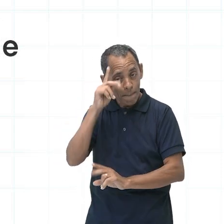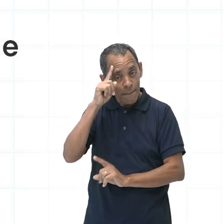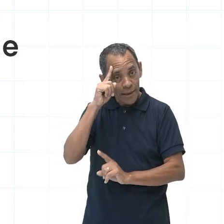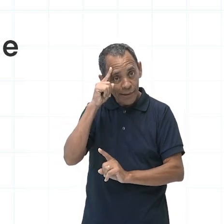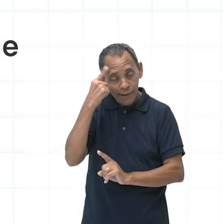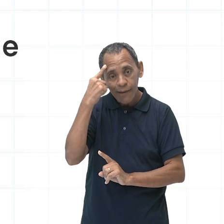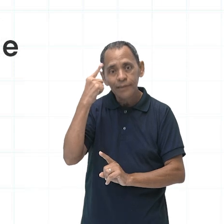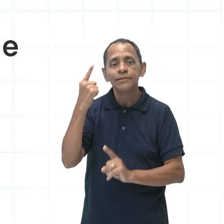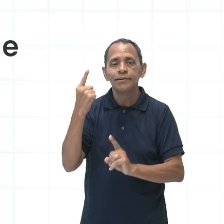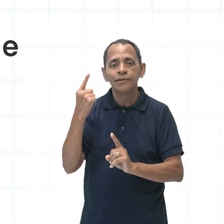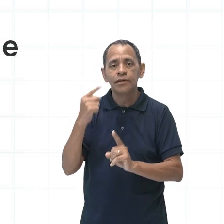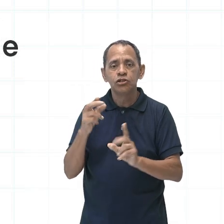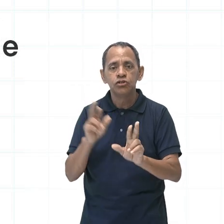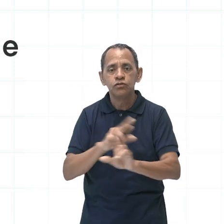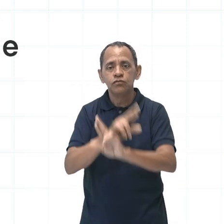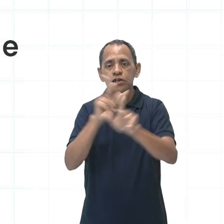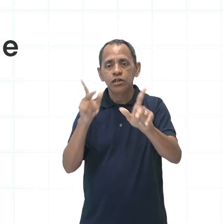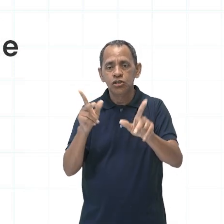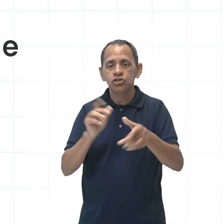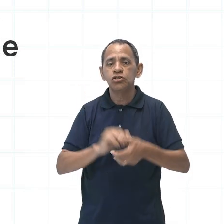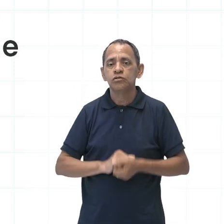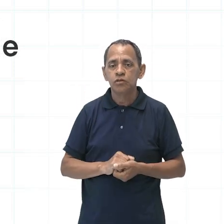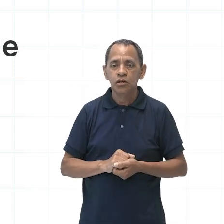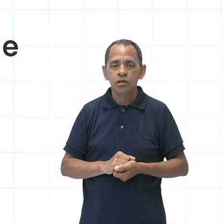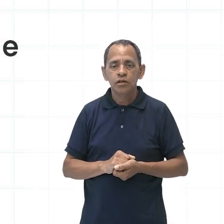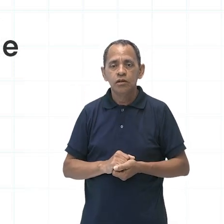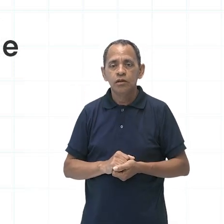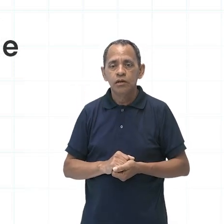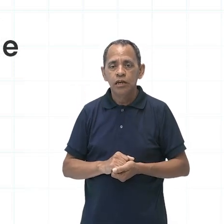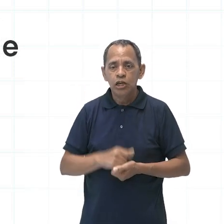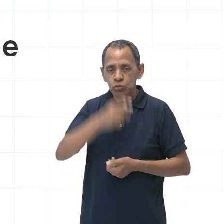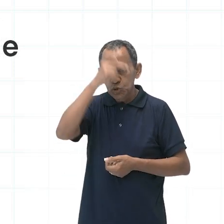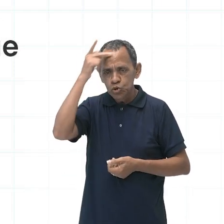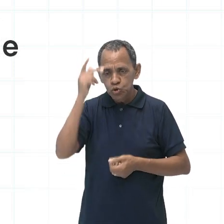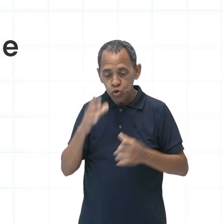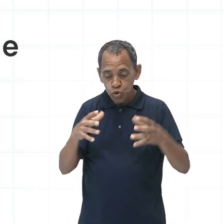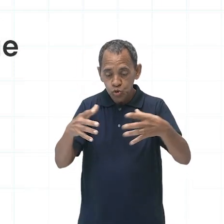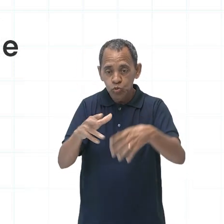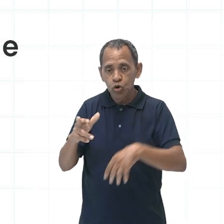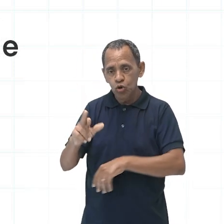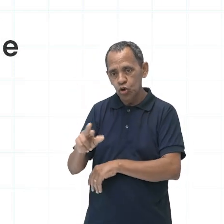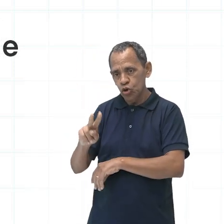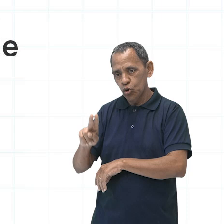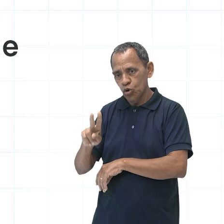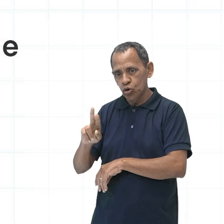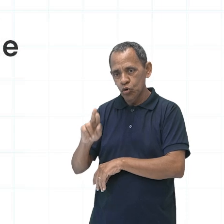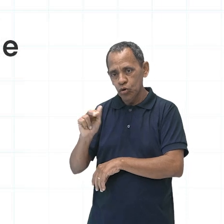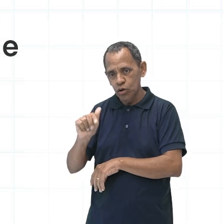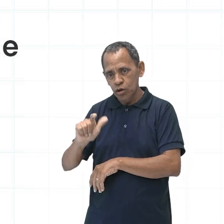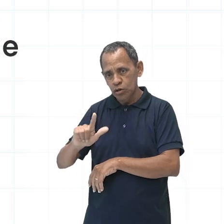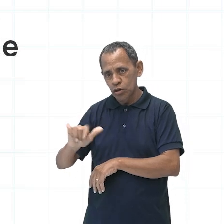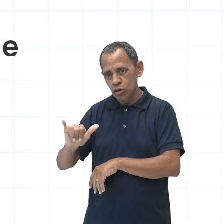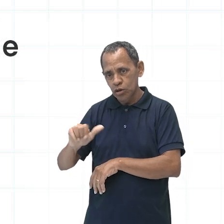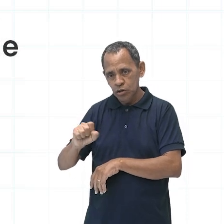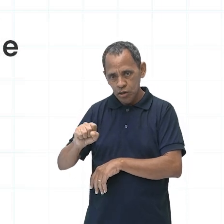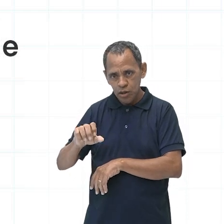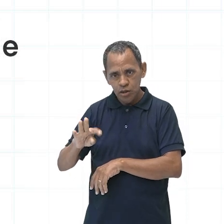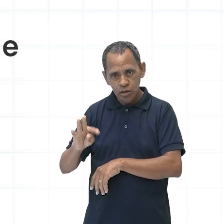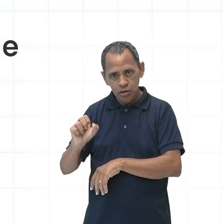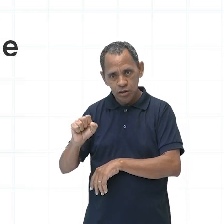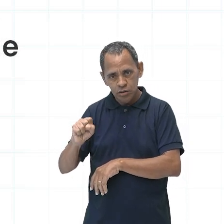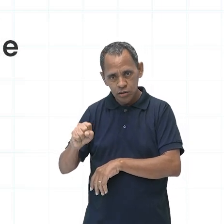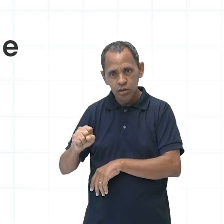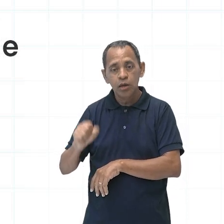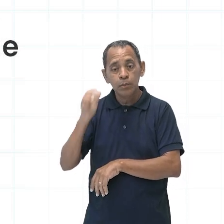para vocês a fala dos ruralistas, ou a posição geral dos ruralistas, aqueles que são produtores rurais, especialmente